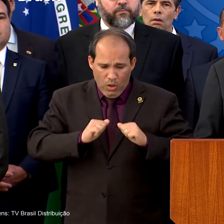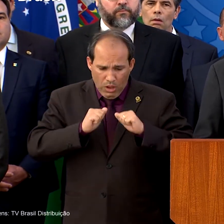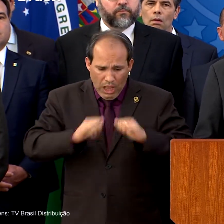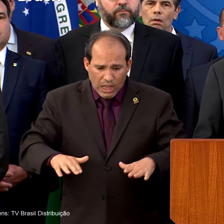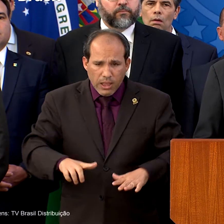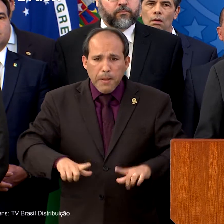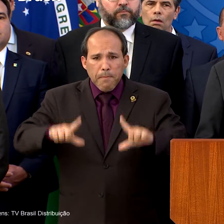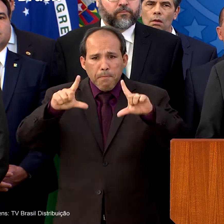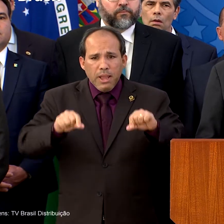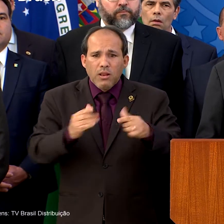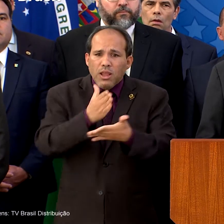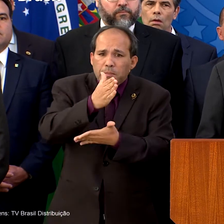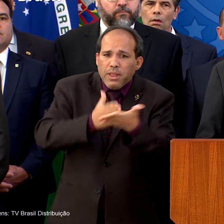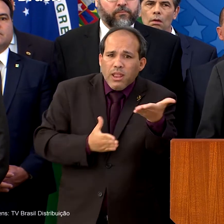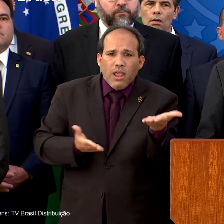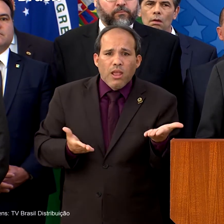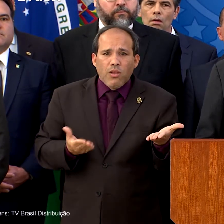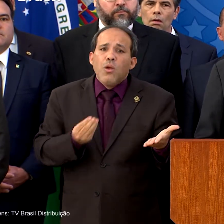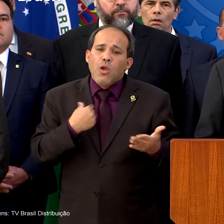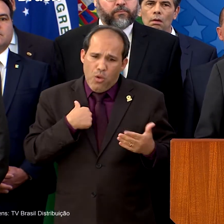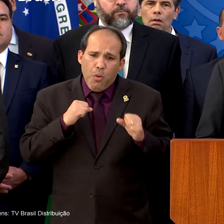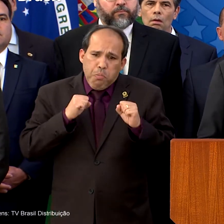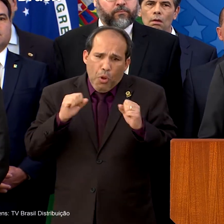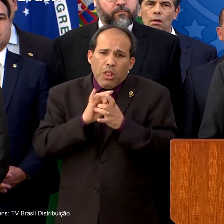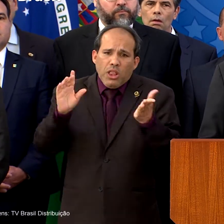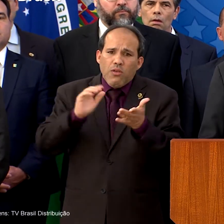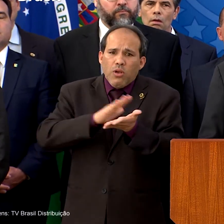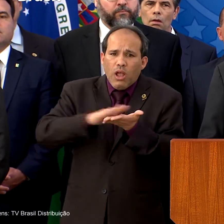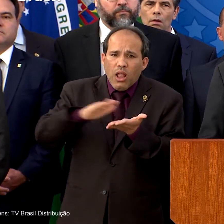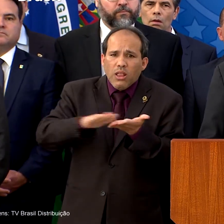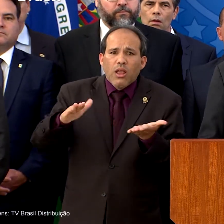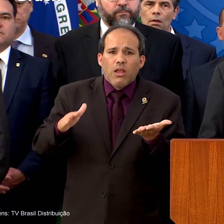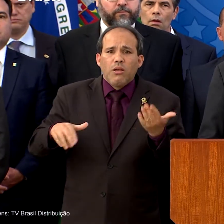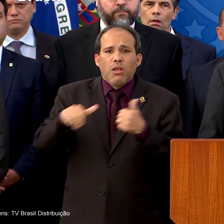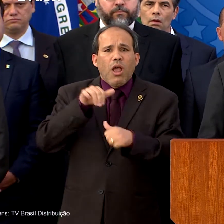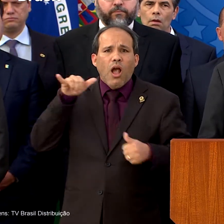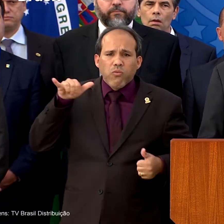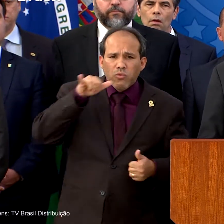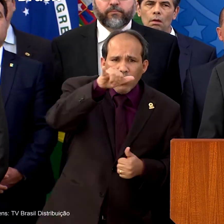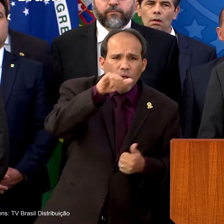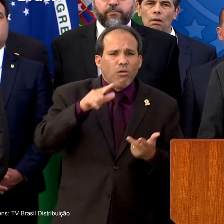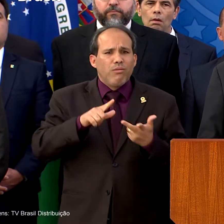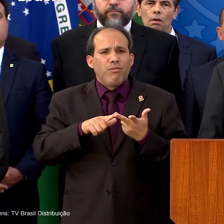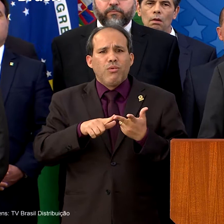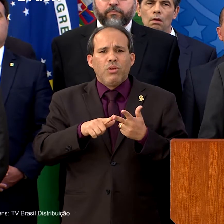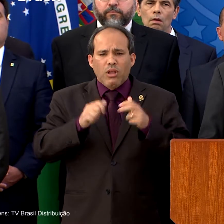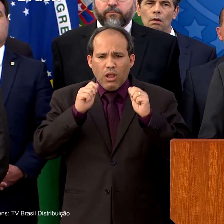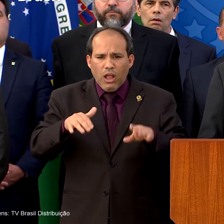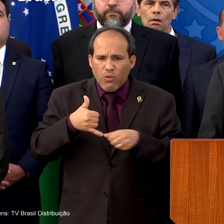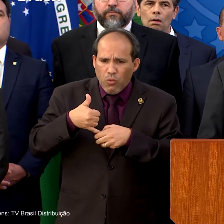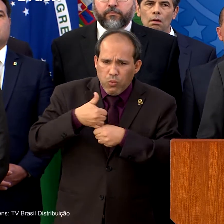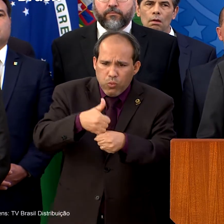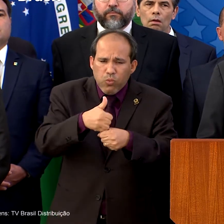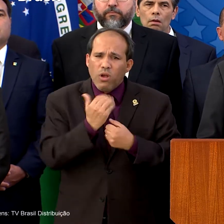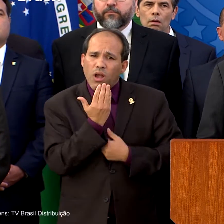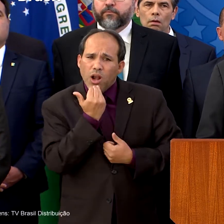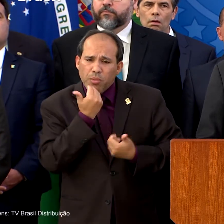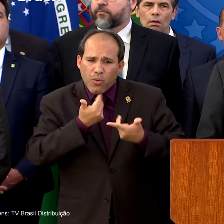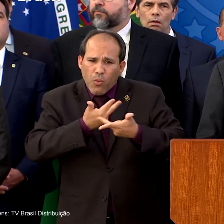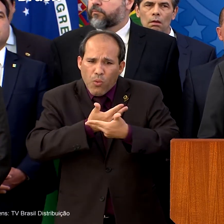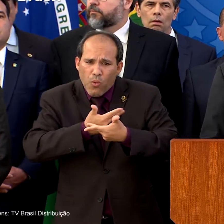da metade que poderia gastar e na sua cota parlamentar com passagem aérea com despesa de combustível de